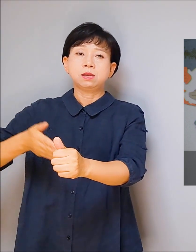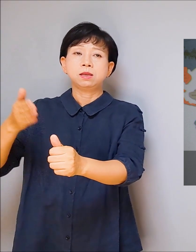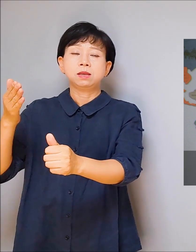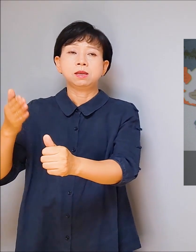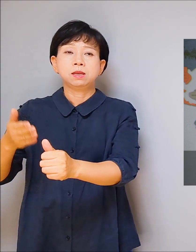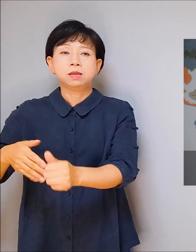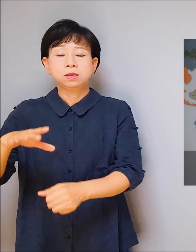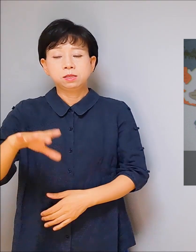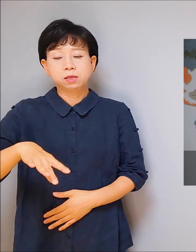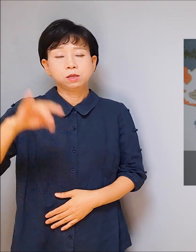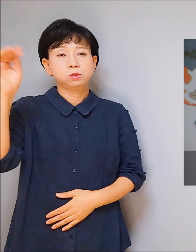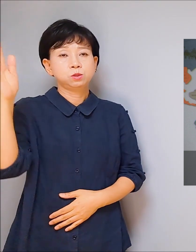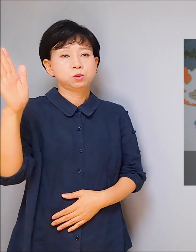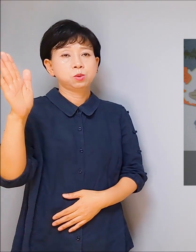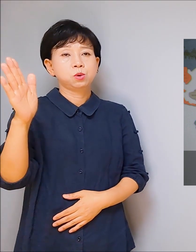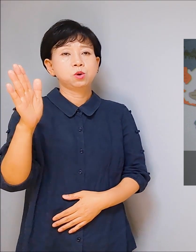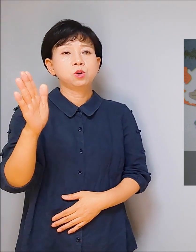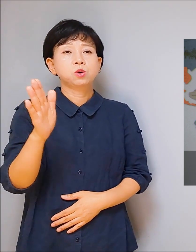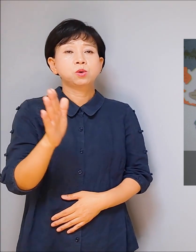돌려보내세.